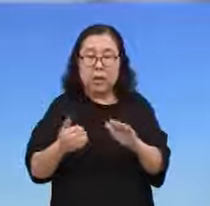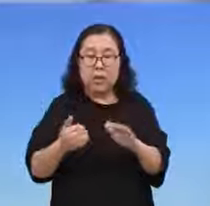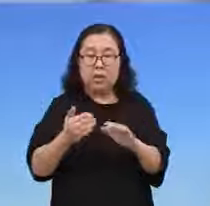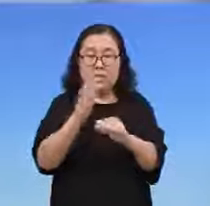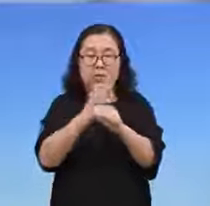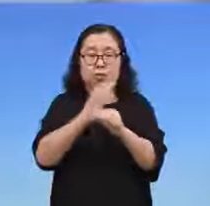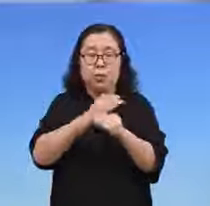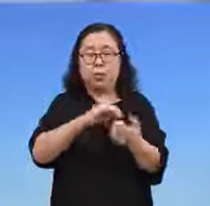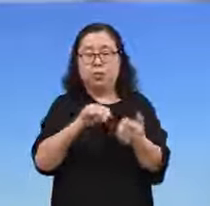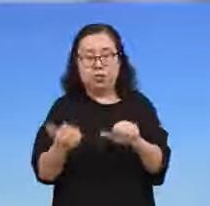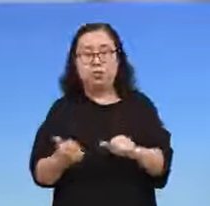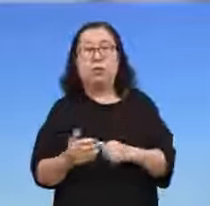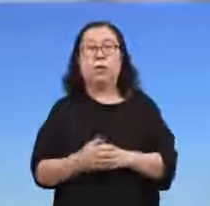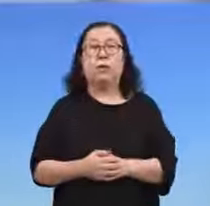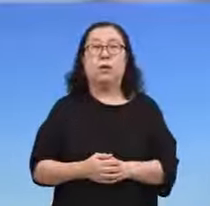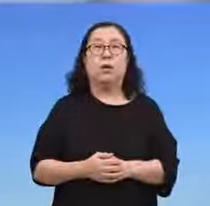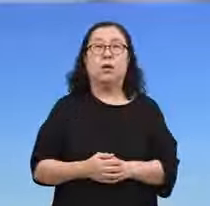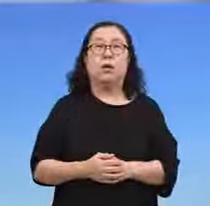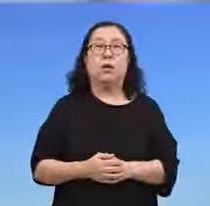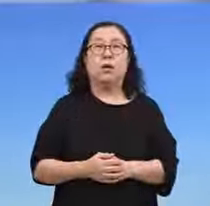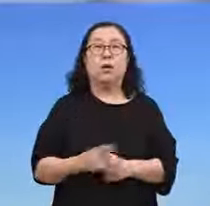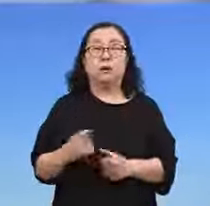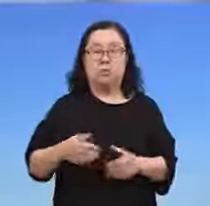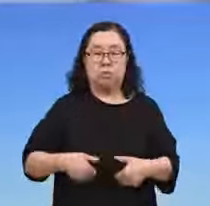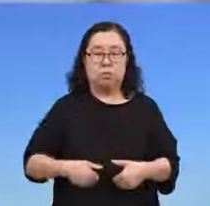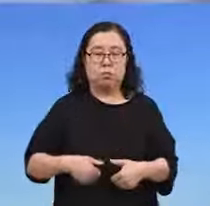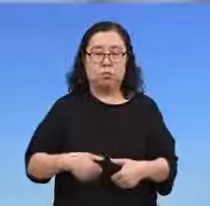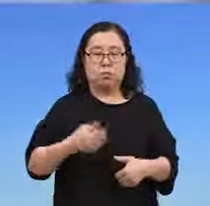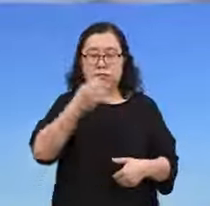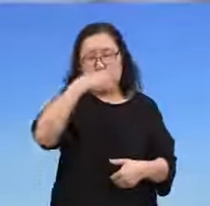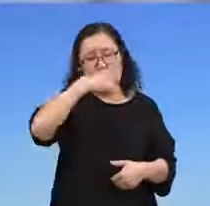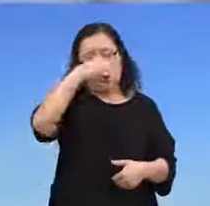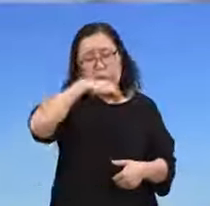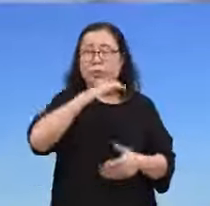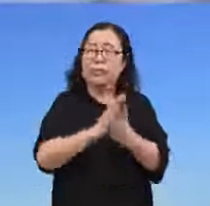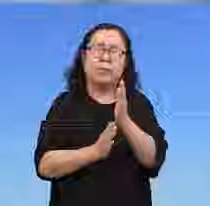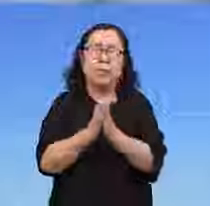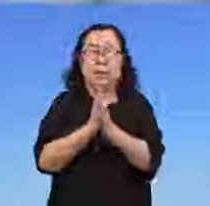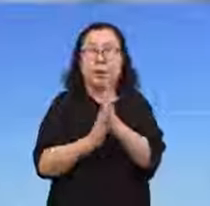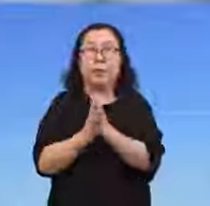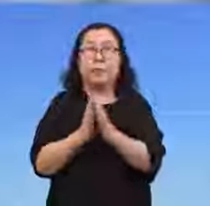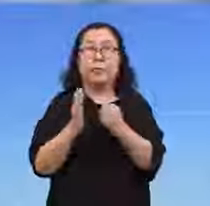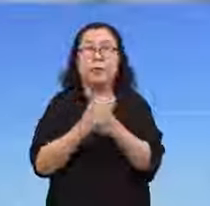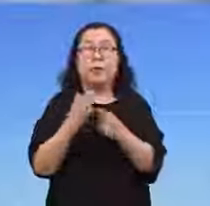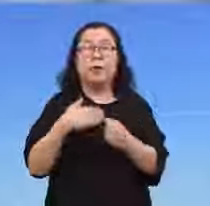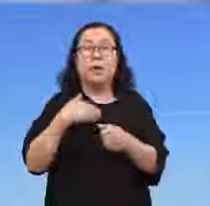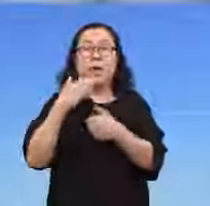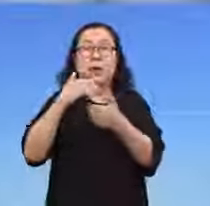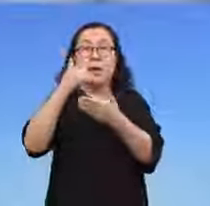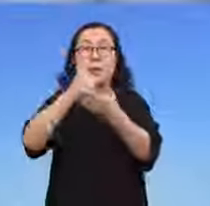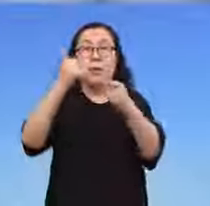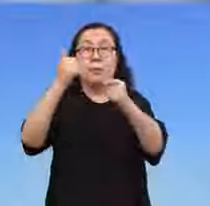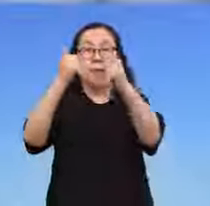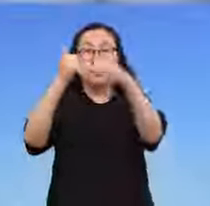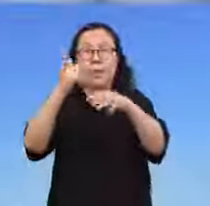중간에 죽어버리는데 뭐 장까지 가지도 못하는데 무슨 소용이 있냐고요. 저는 하나님 앞에 이